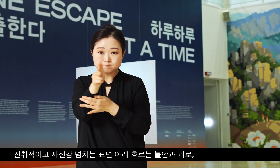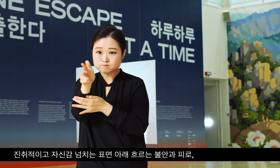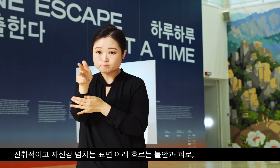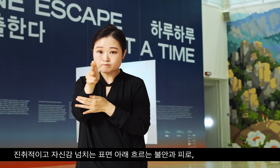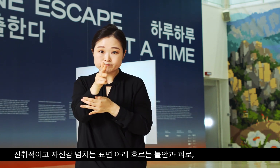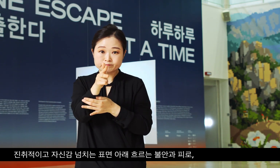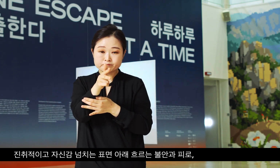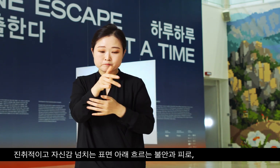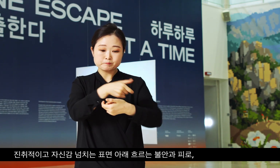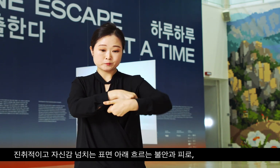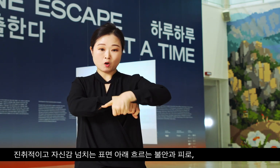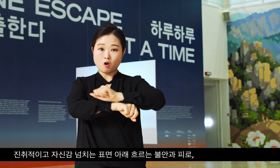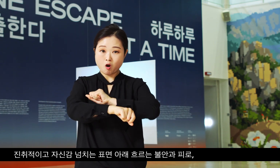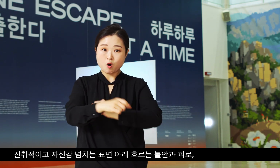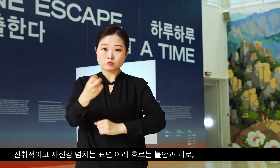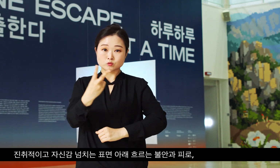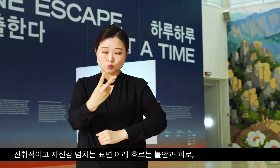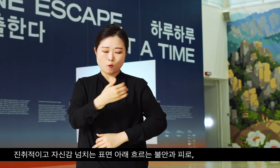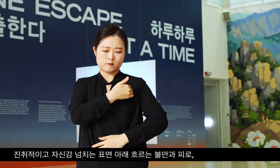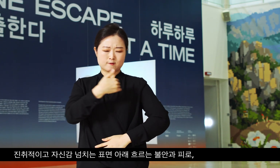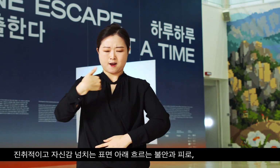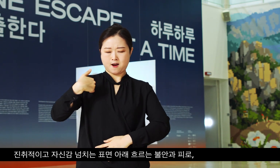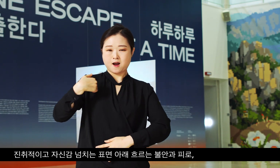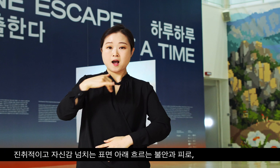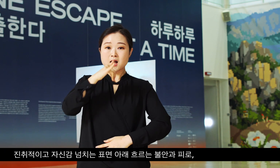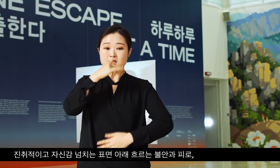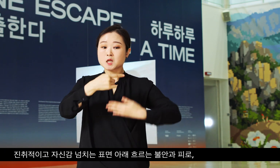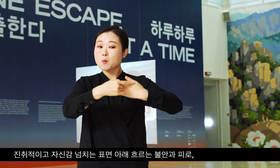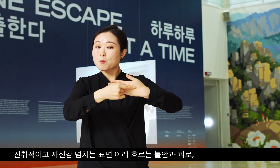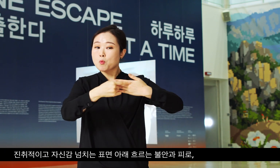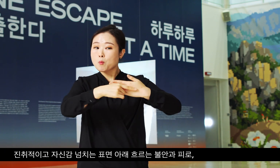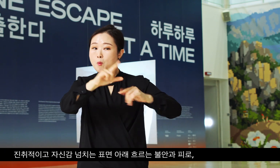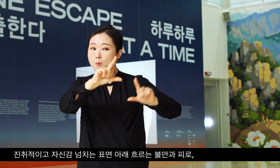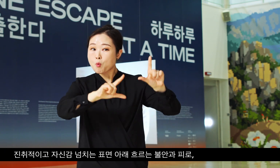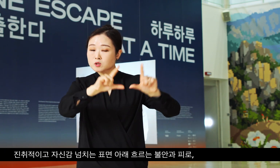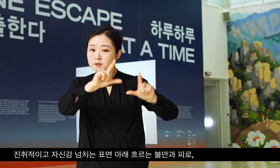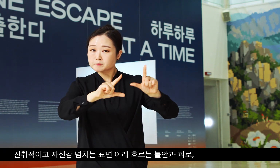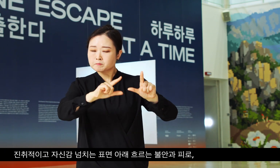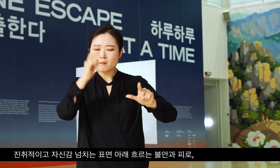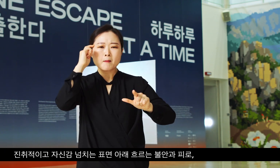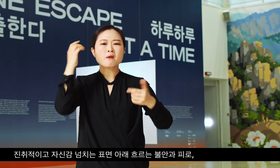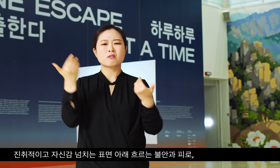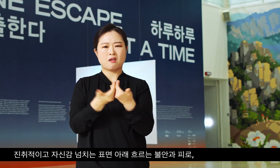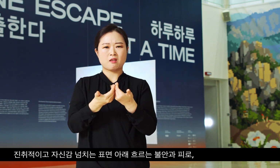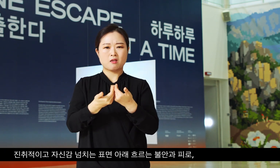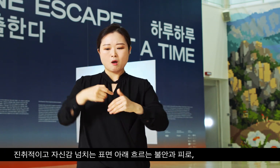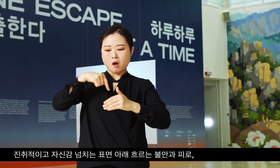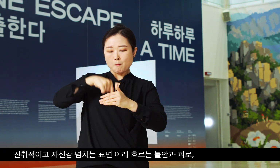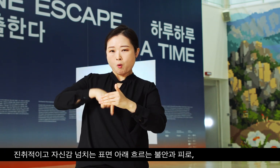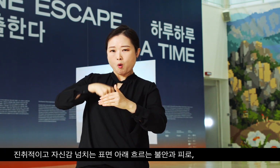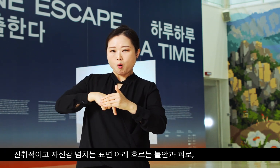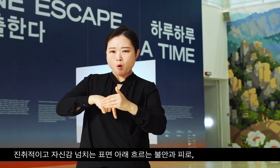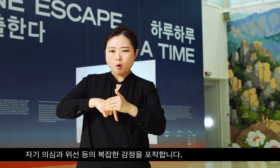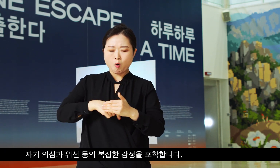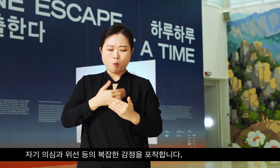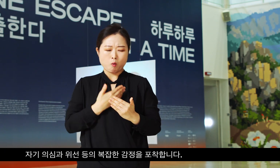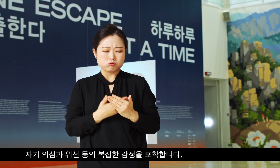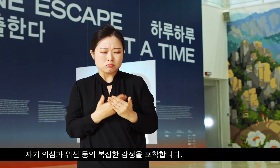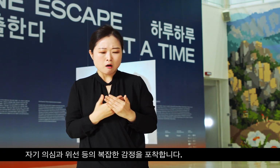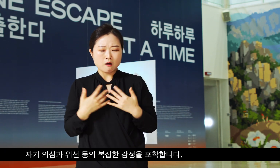진취적이고 자신감 넘치는 표면 아래 흐르는 불안과 피로, 자기 의심과